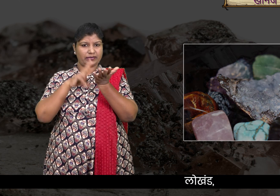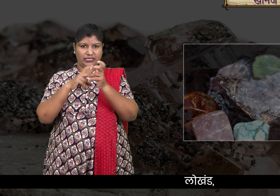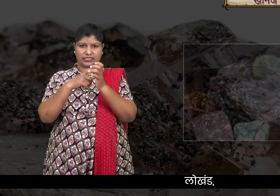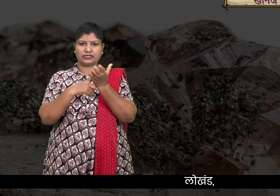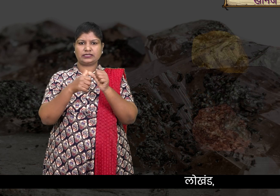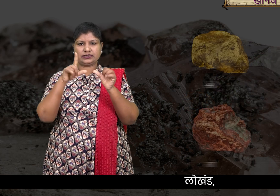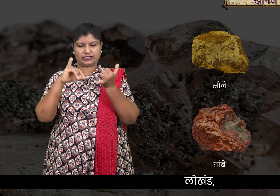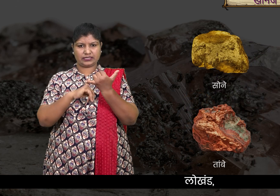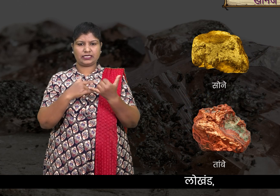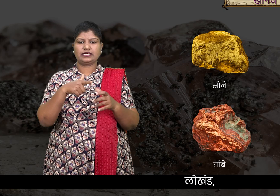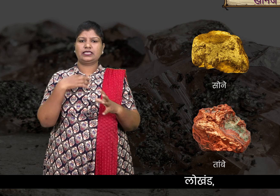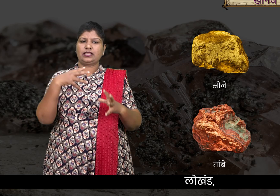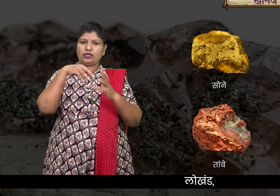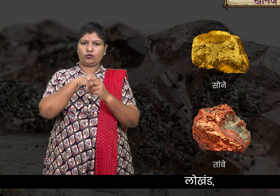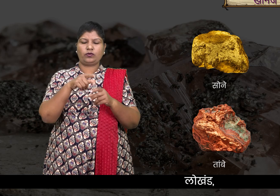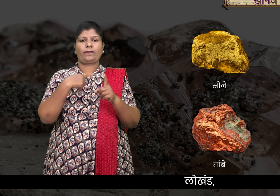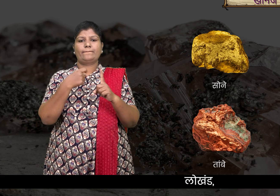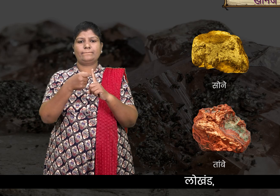लोखंड,